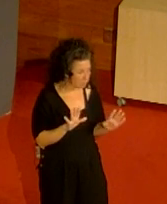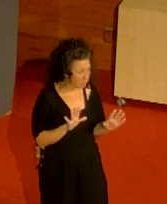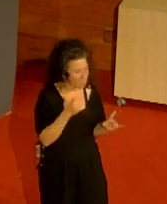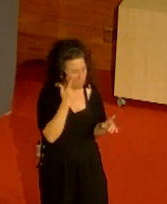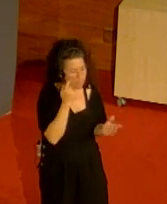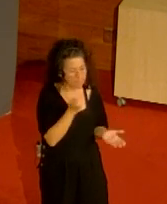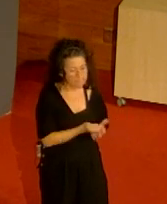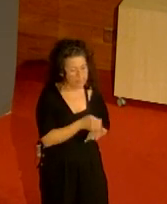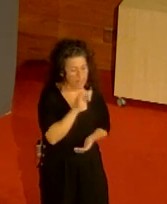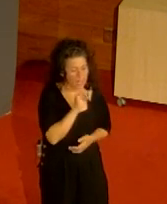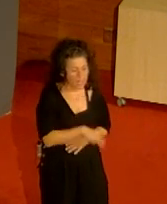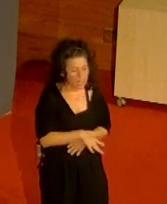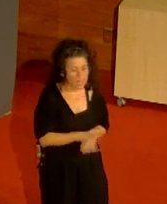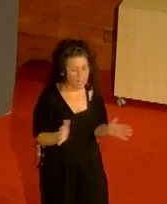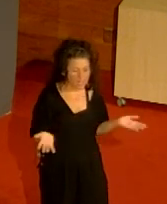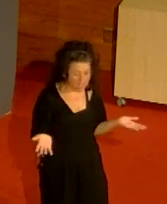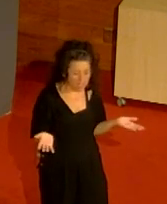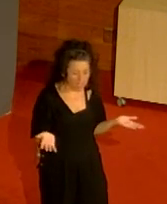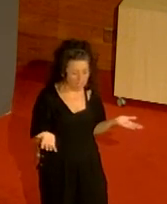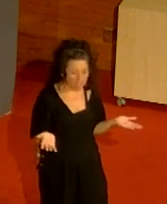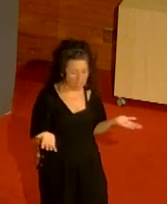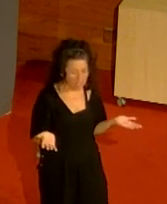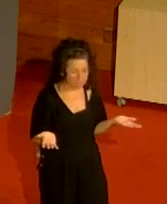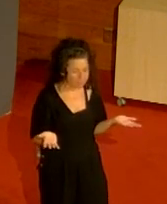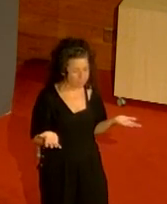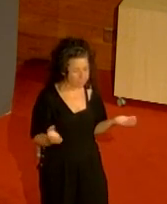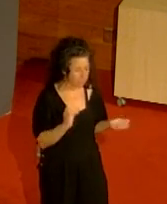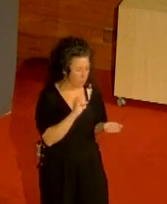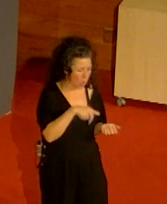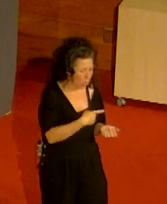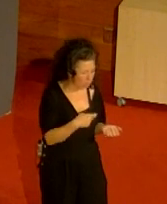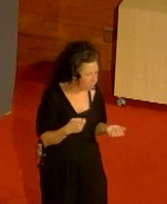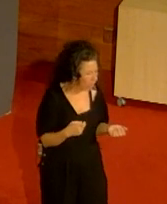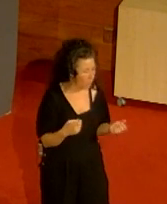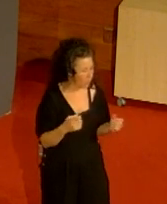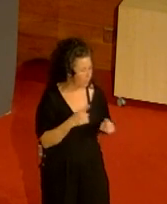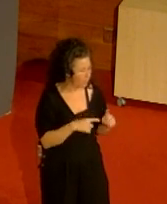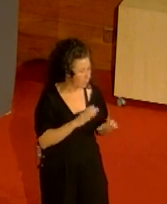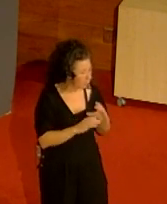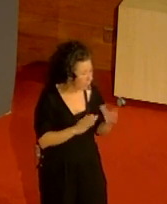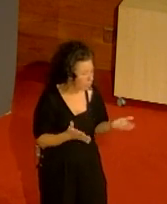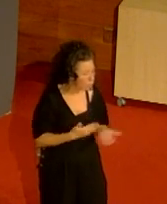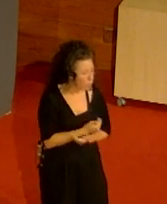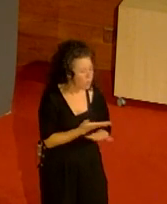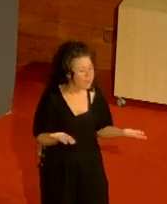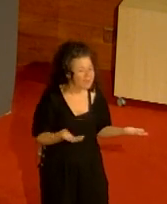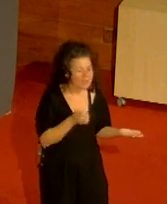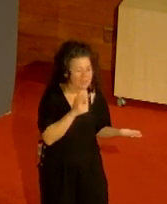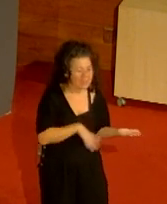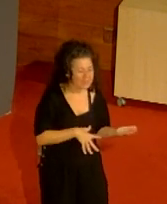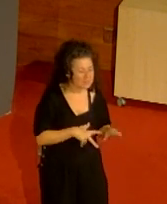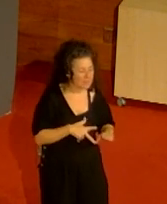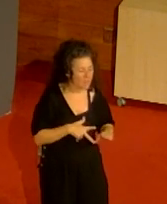esto. Pero no un medio, una ONG, lo que sea. ¿Quién paga esto? ¿Quiénes son los accionistas? ¿Quiénes son los...?